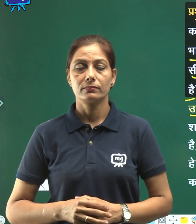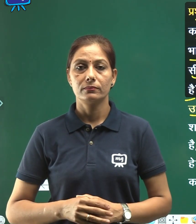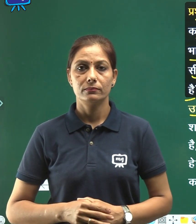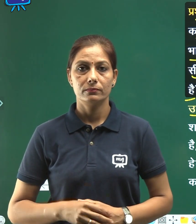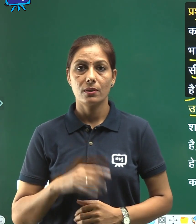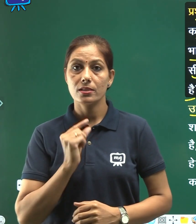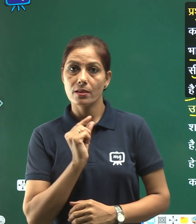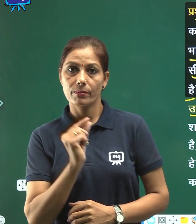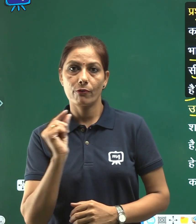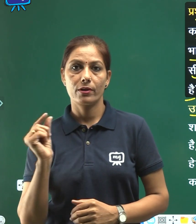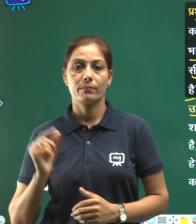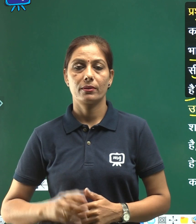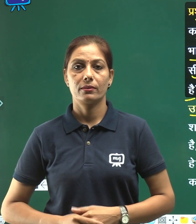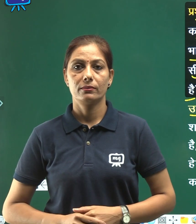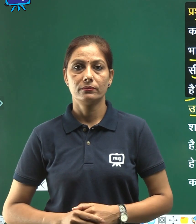शब्दावली में